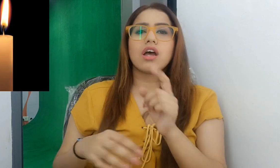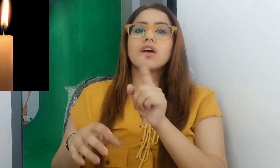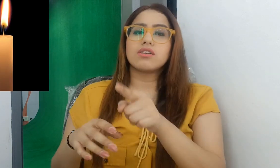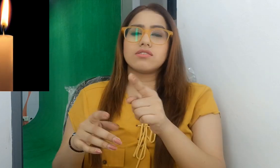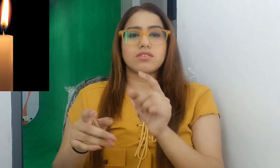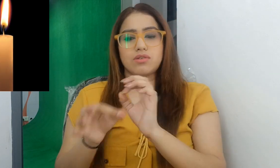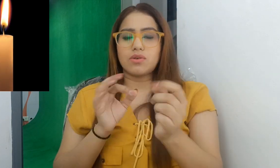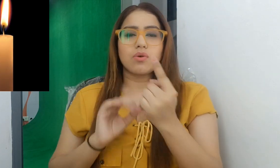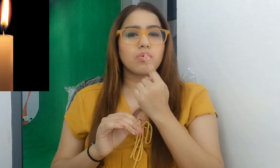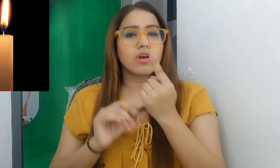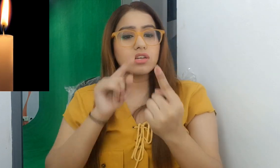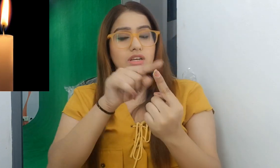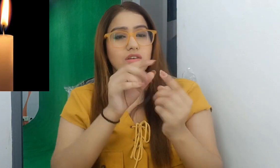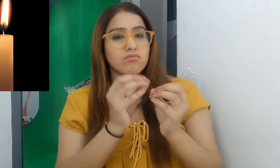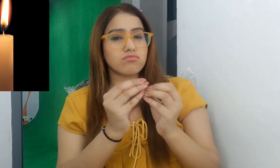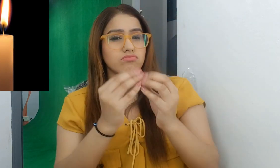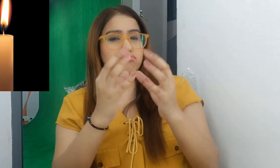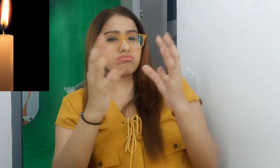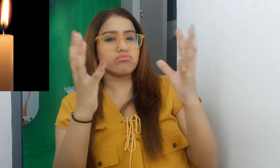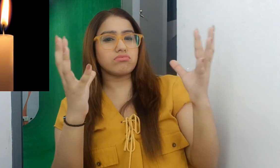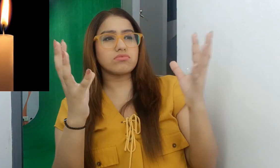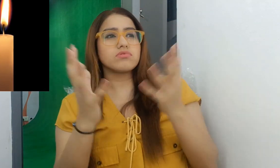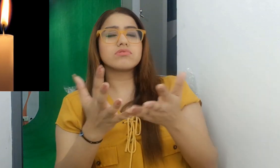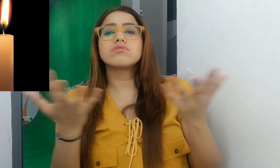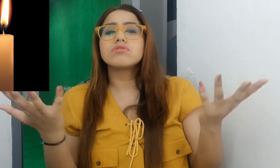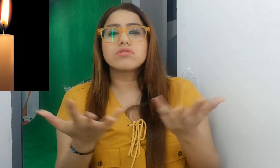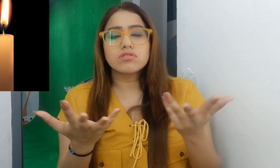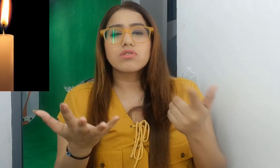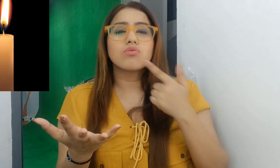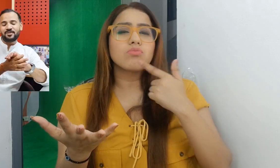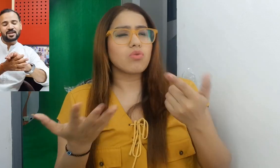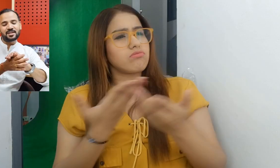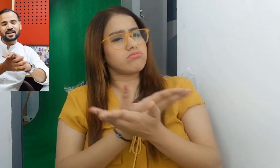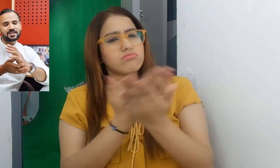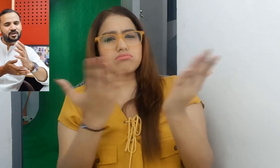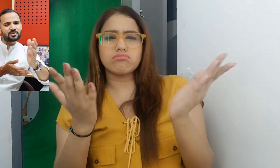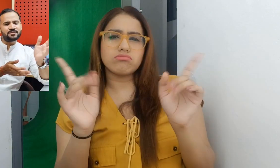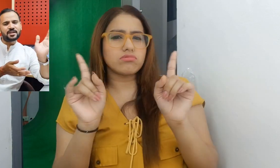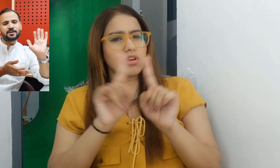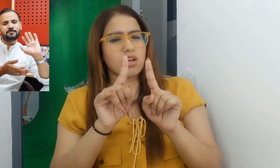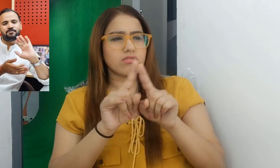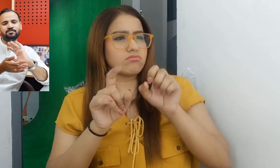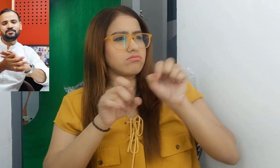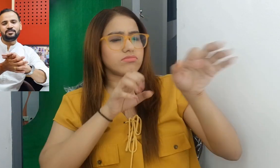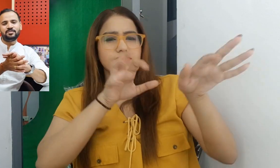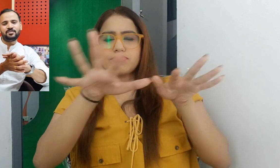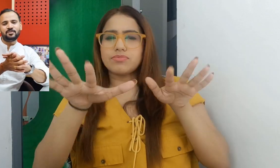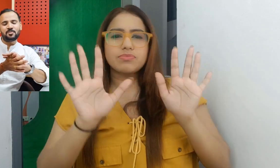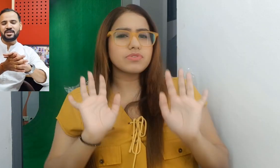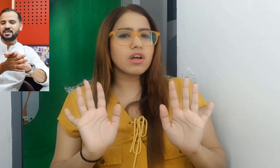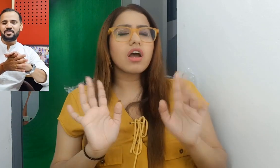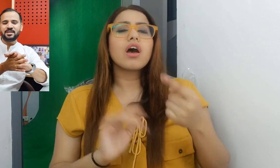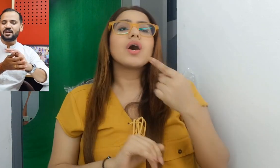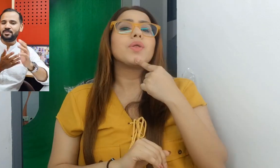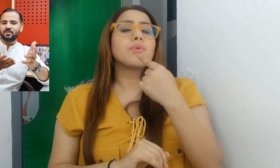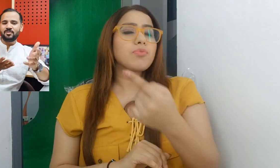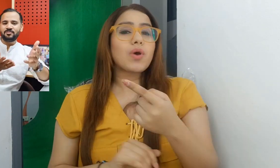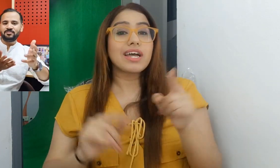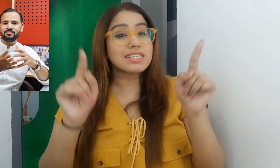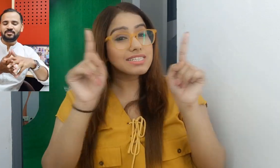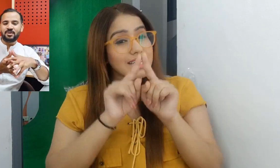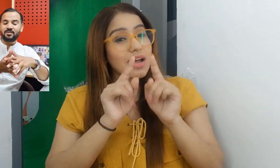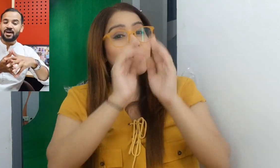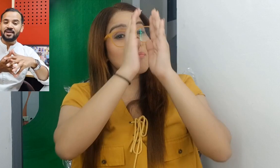जी के बेटे ने पूछा कि राजा ने ये बताइए कि इसकी रोशनी कहां तक जा रही है। तो राजा ने कहा कि चारों तरफ जा रही है। तो पंडित जी के बेटे ने कहा